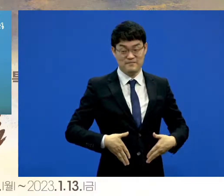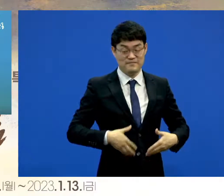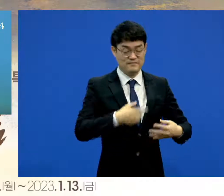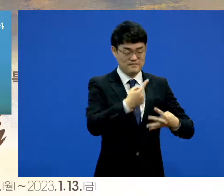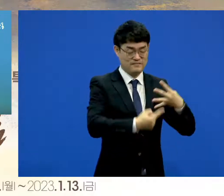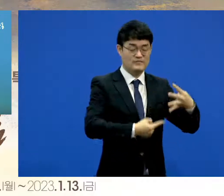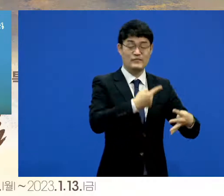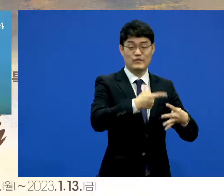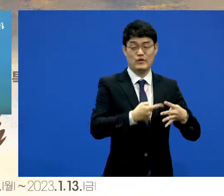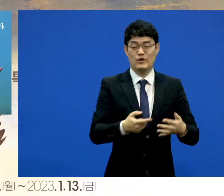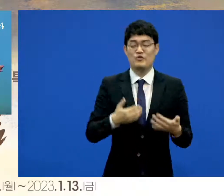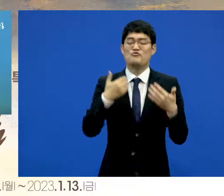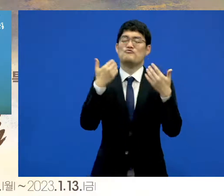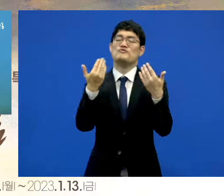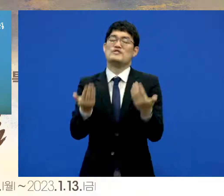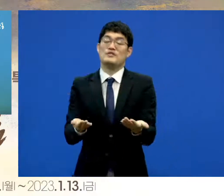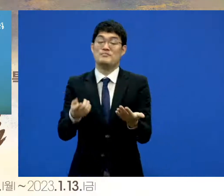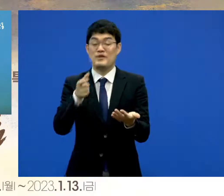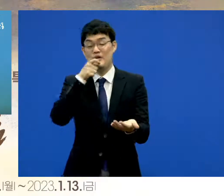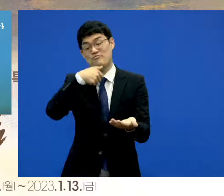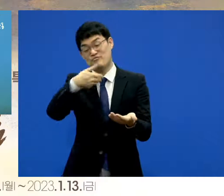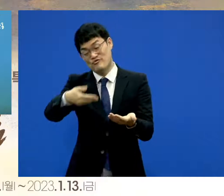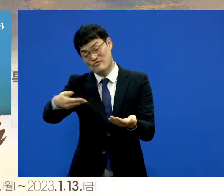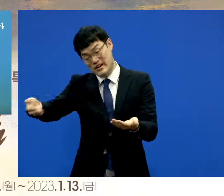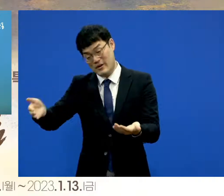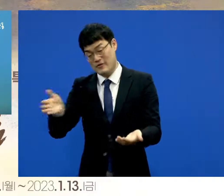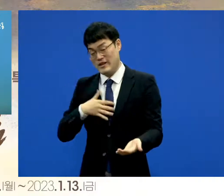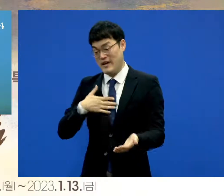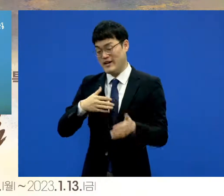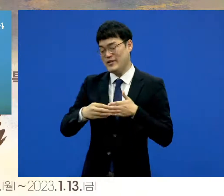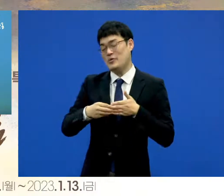그리고 실만한 물가로 인도하시는 여러분이에요.